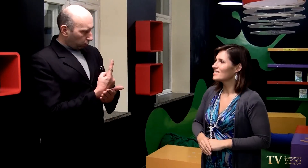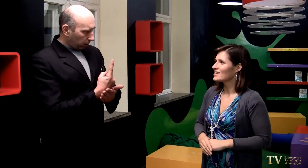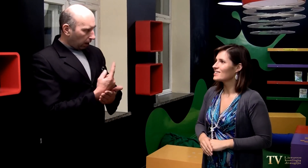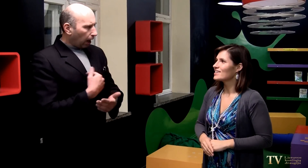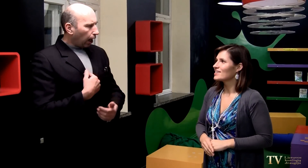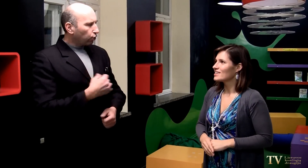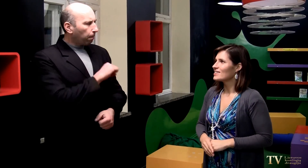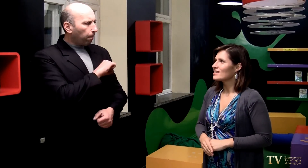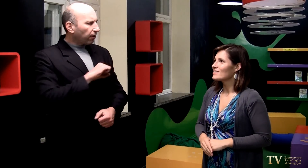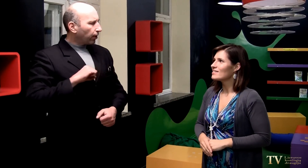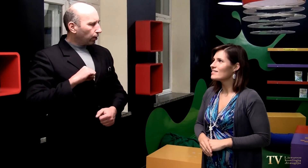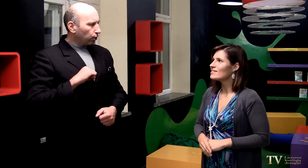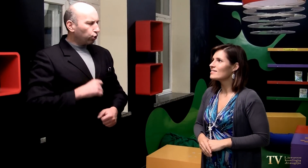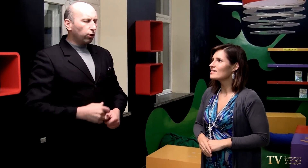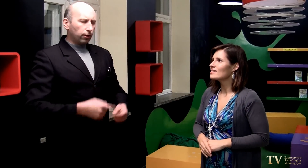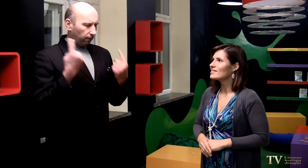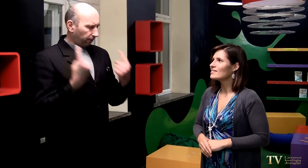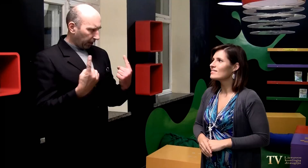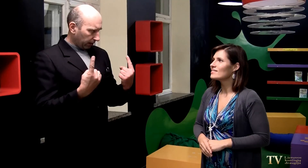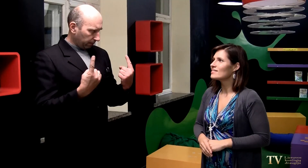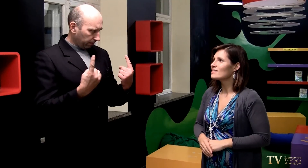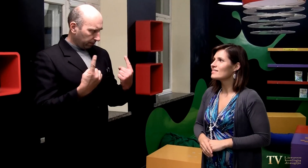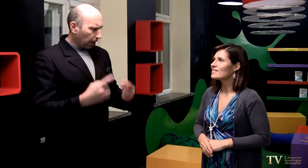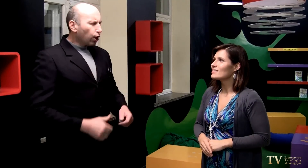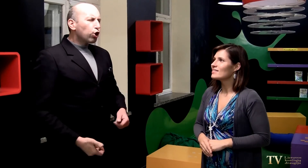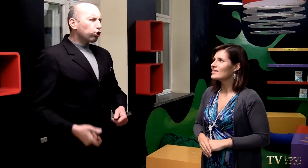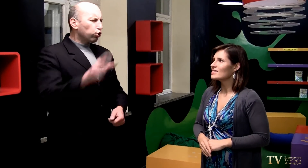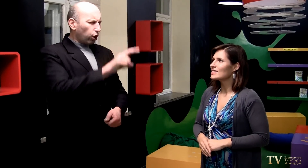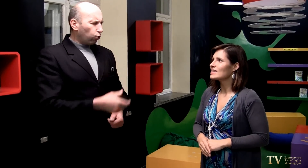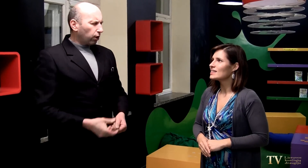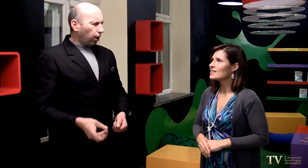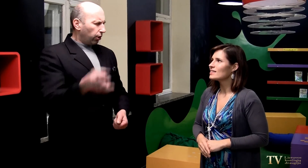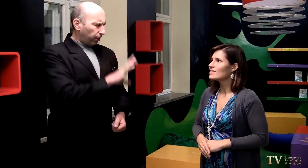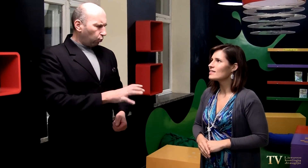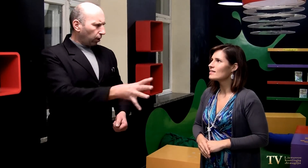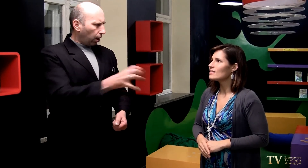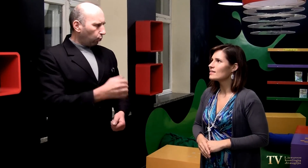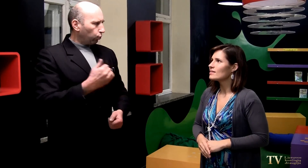Pirmiausia, aš savarantišką tikslą, didžiausią naudą gaunu